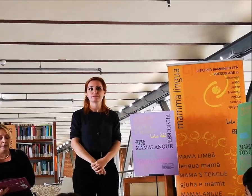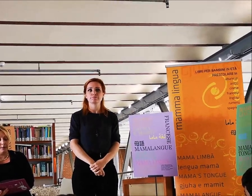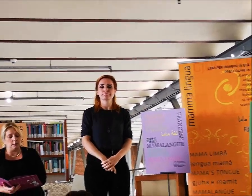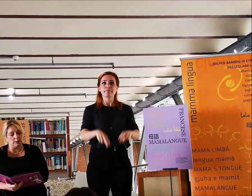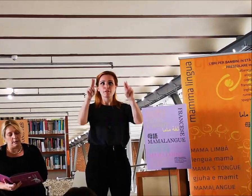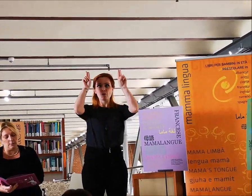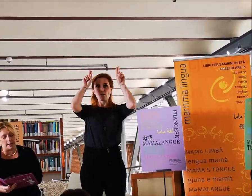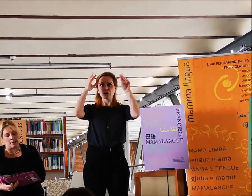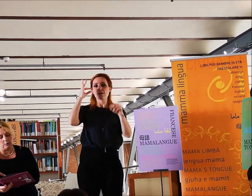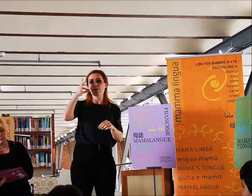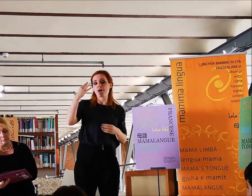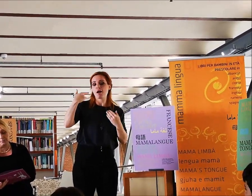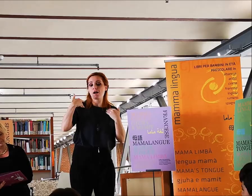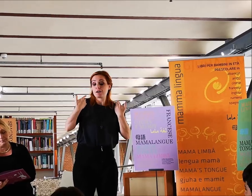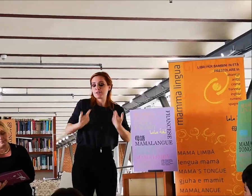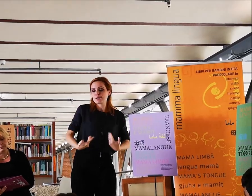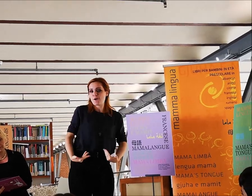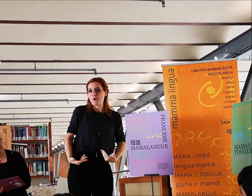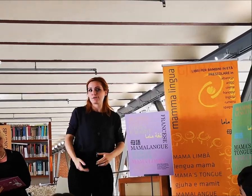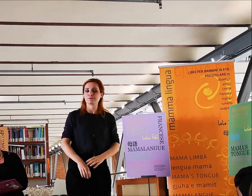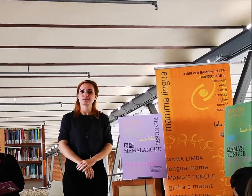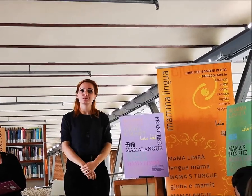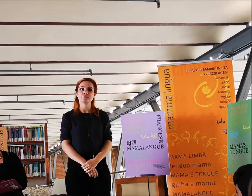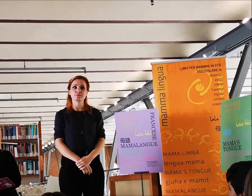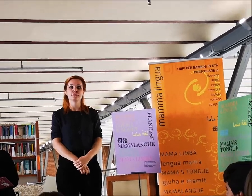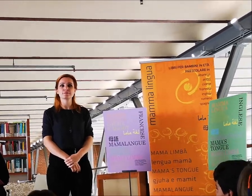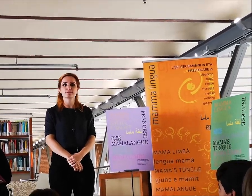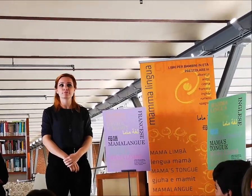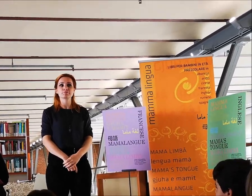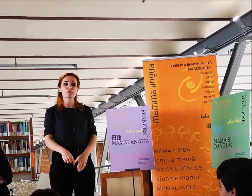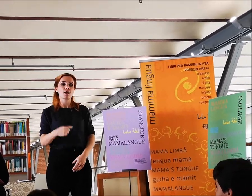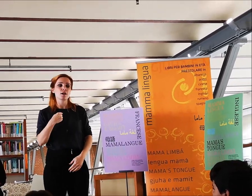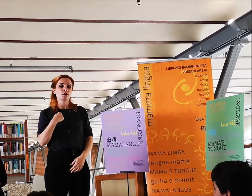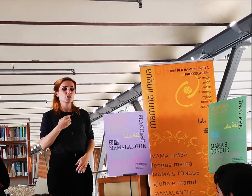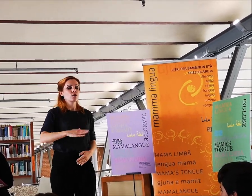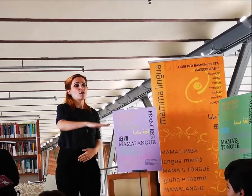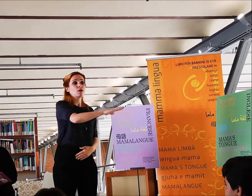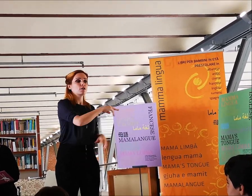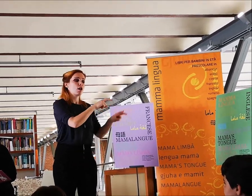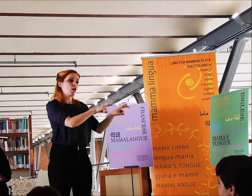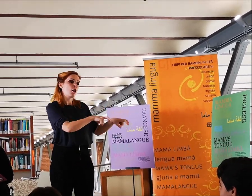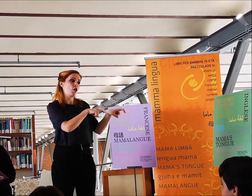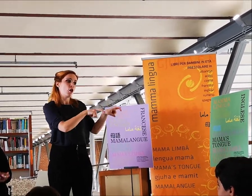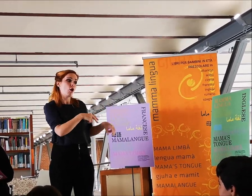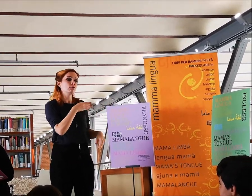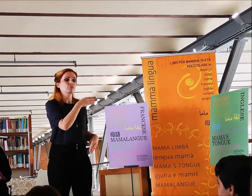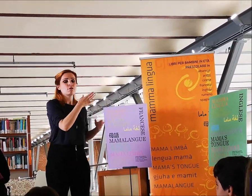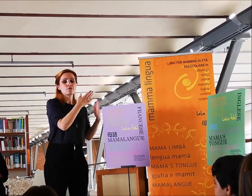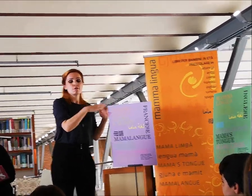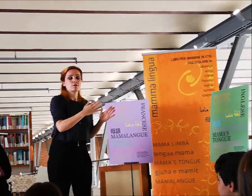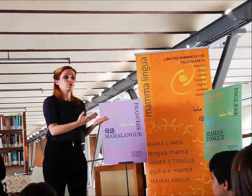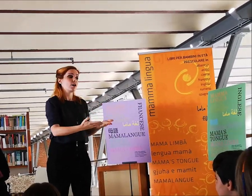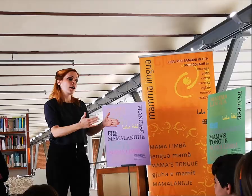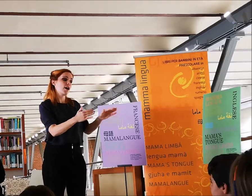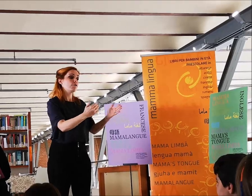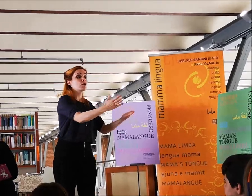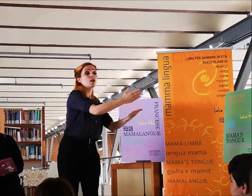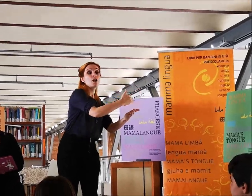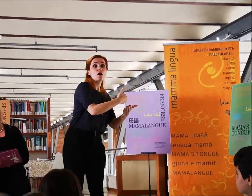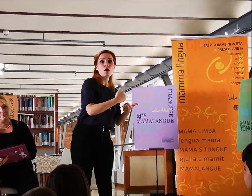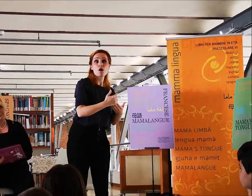Io sono il piccolo coniglio bianco. Sono andato a raccogliere i cavoli per fare la zuppa.